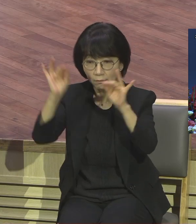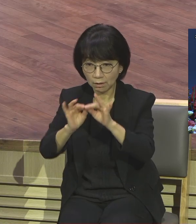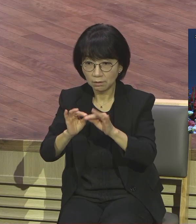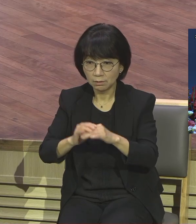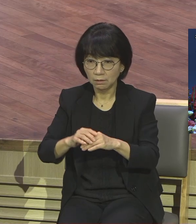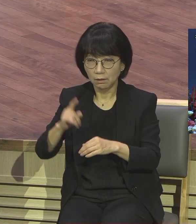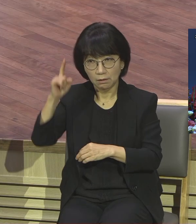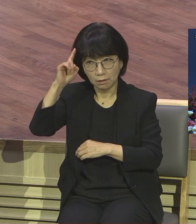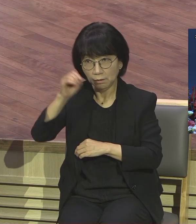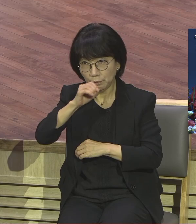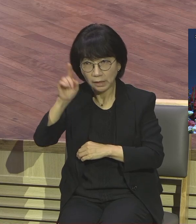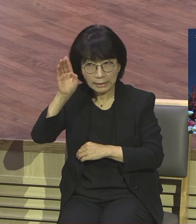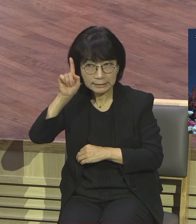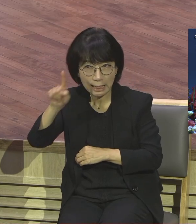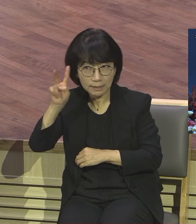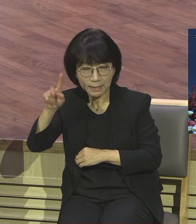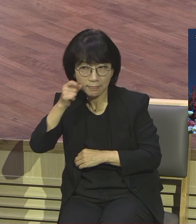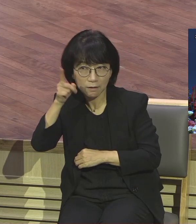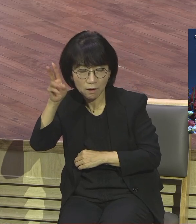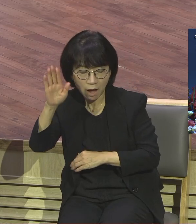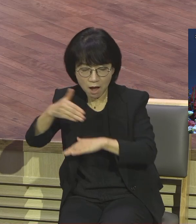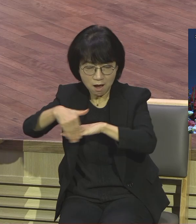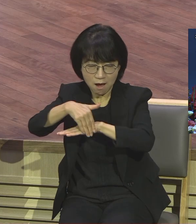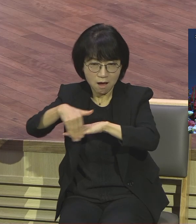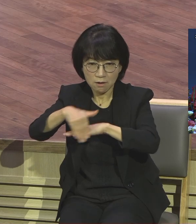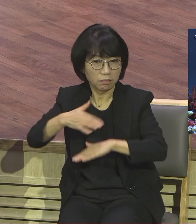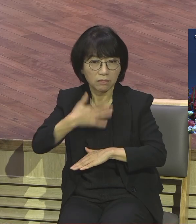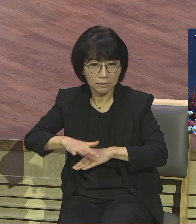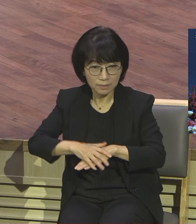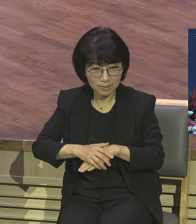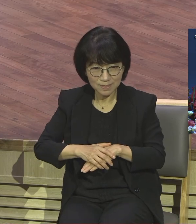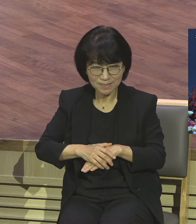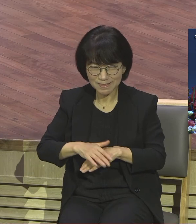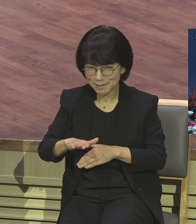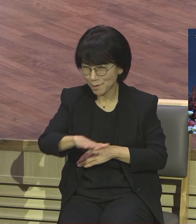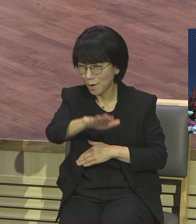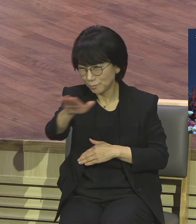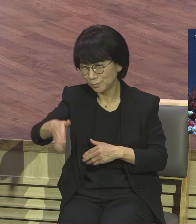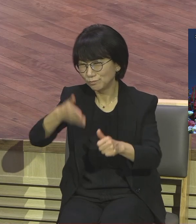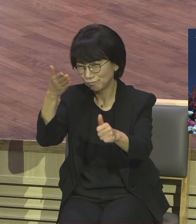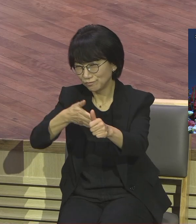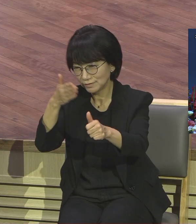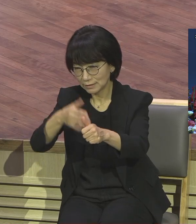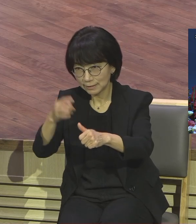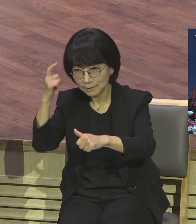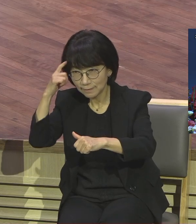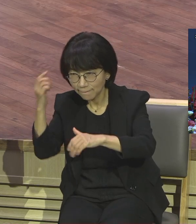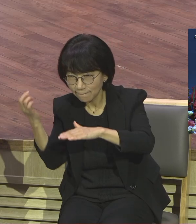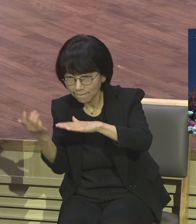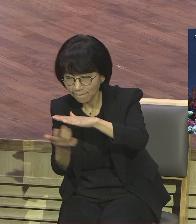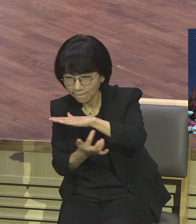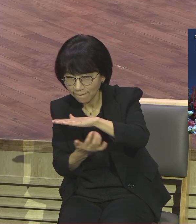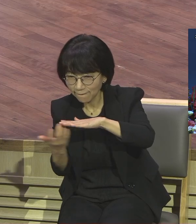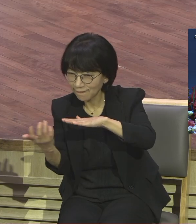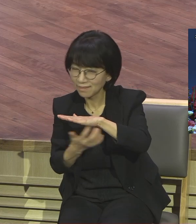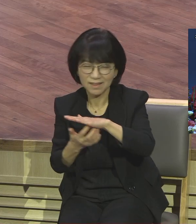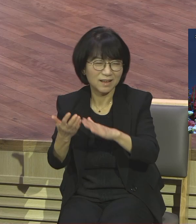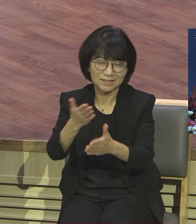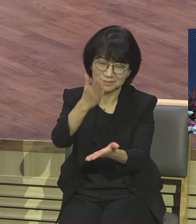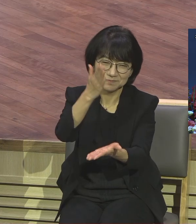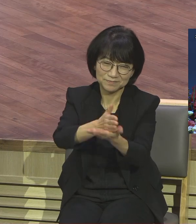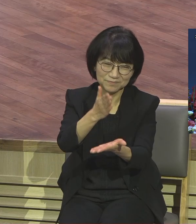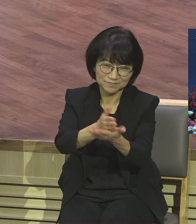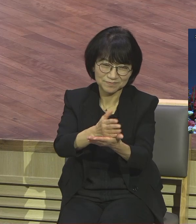인도는요, 성령 역사는 그런 거예요. 제발 잔머리 굴리지 마세요. 저는 잔머리 걸리고 잔재주 부리는 사람 보면요, 저